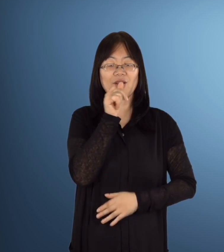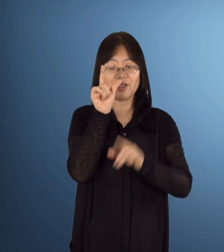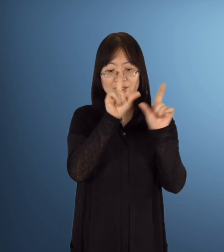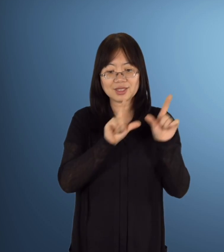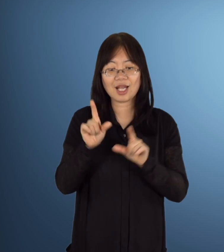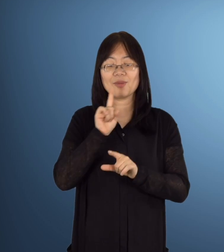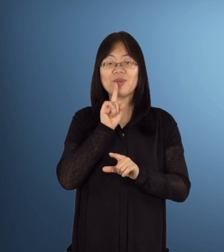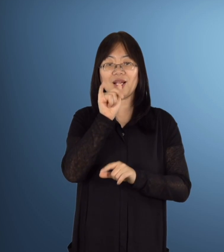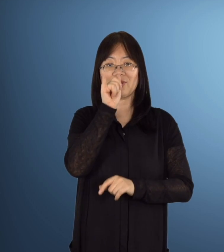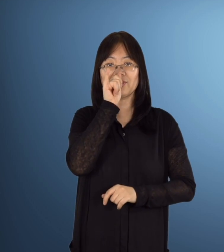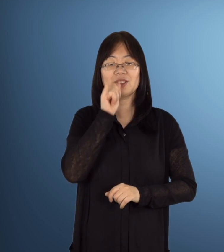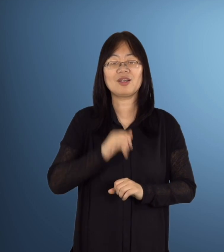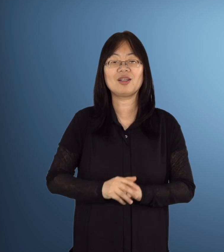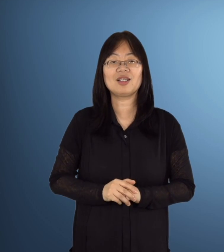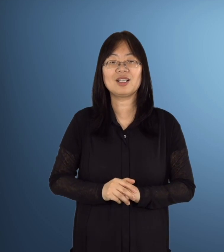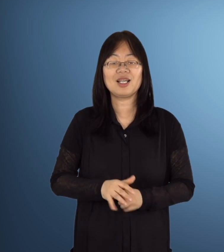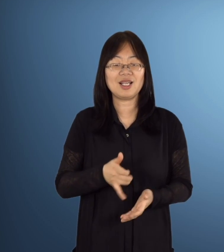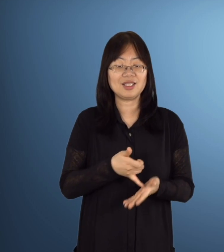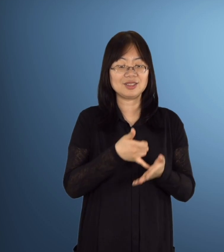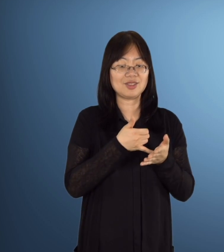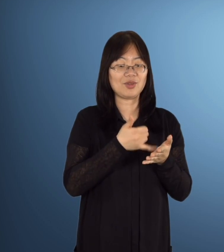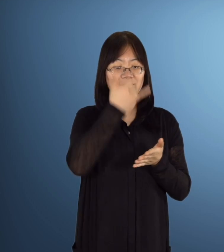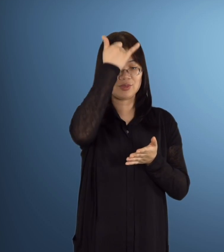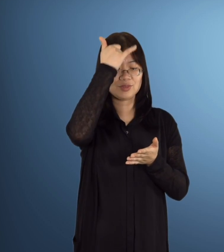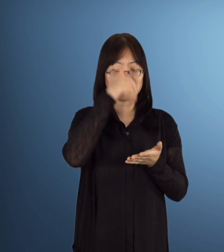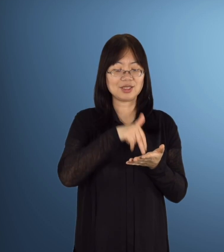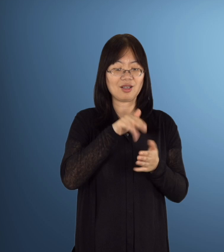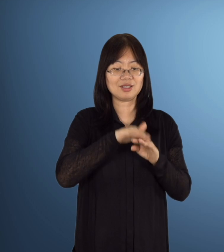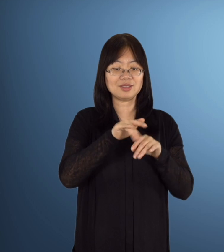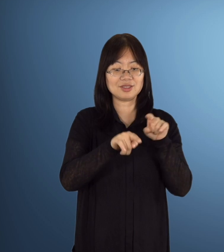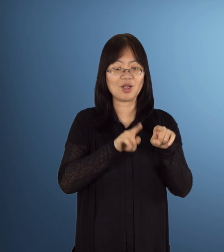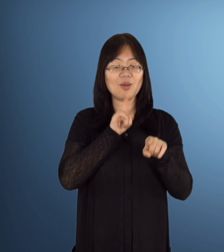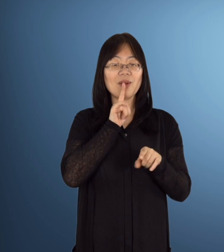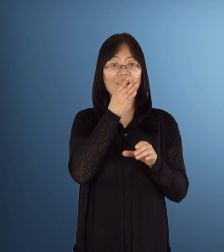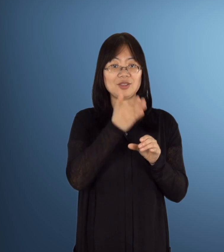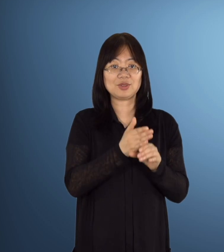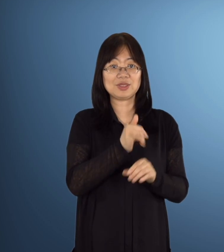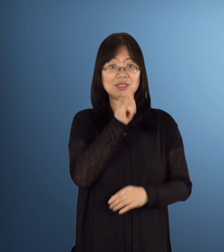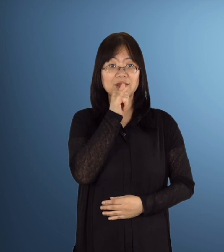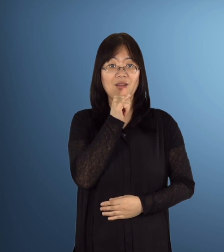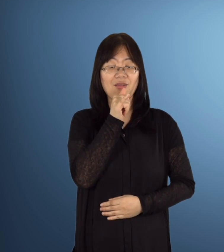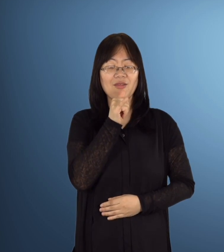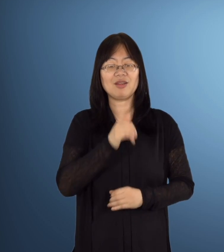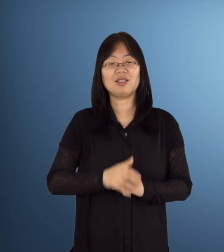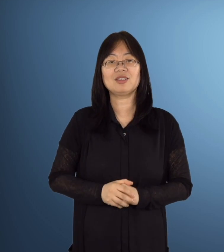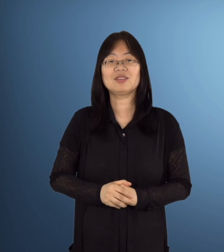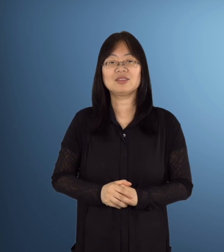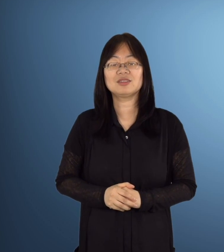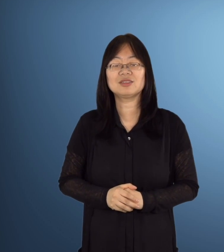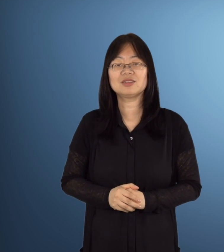삶을 얘기하는 것이다. 인격적인 윤리적 실천을 얘기하는 것이다. 이렇게 설명을 했어요.